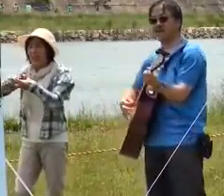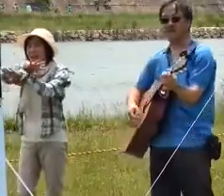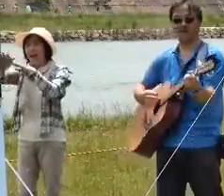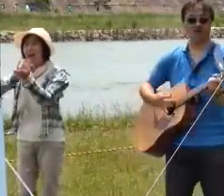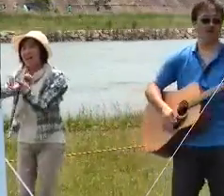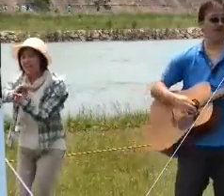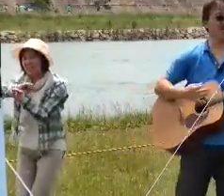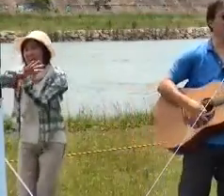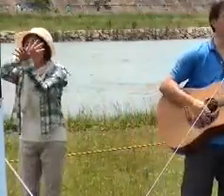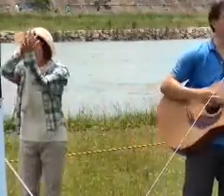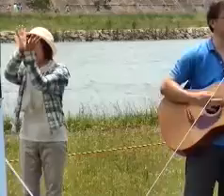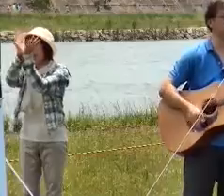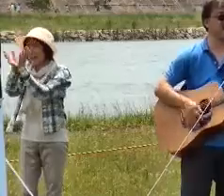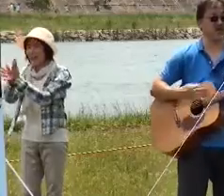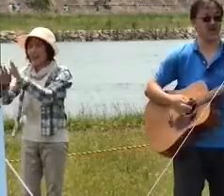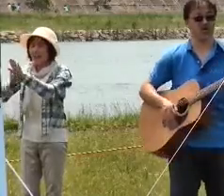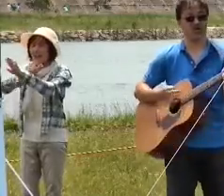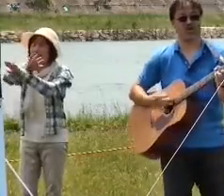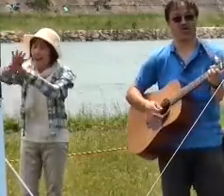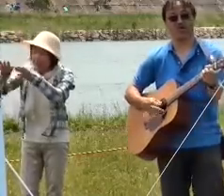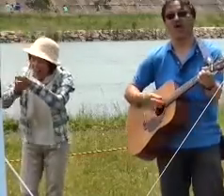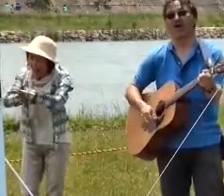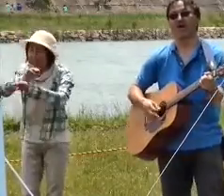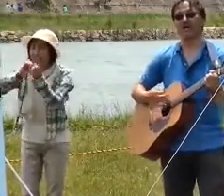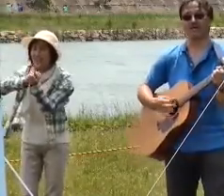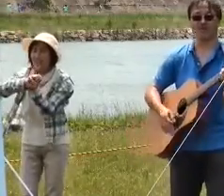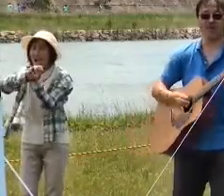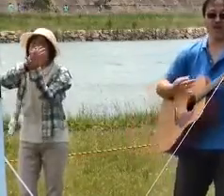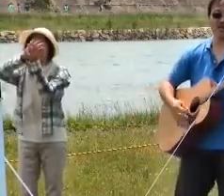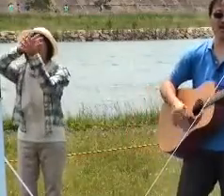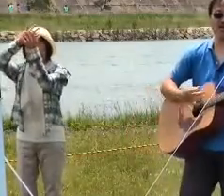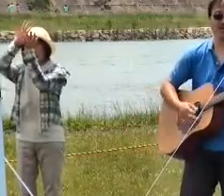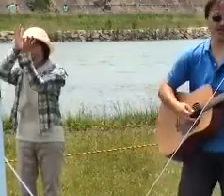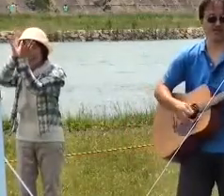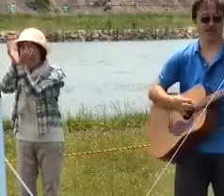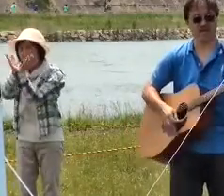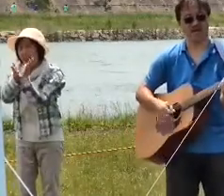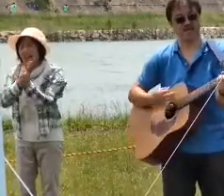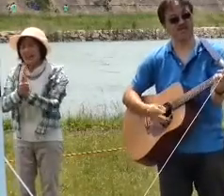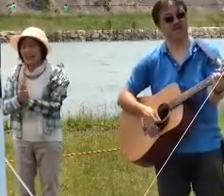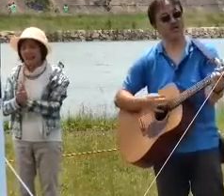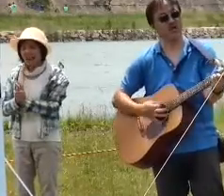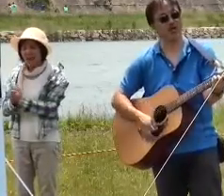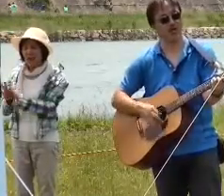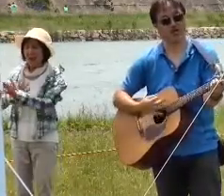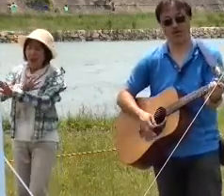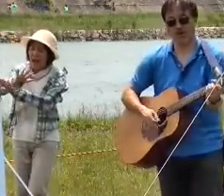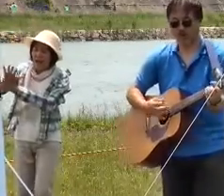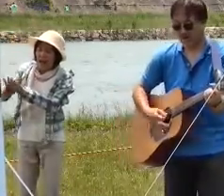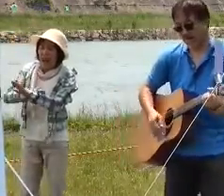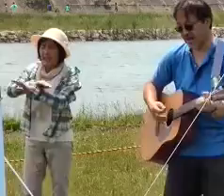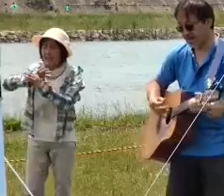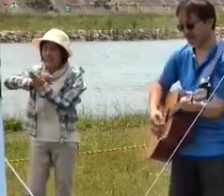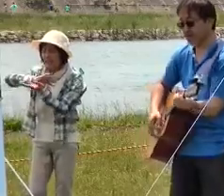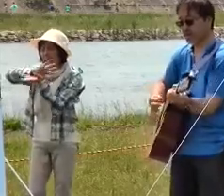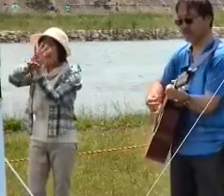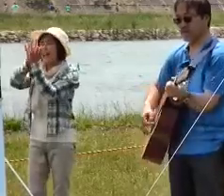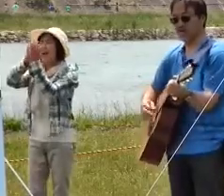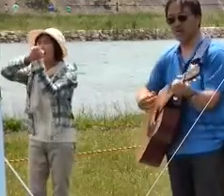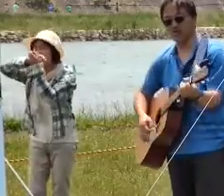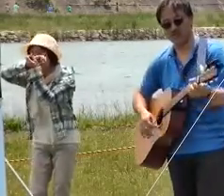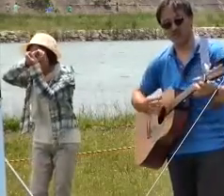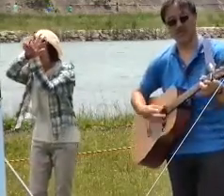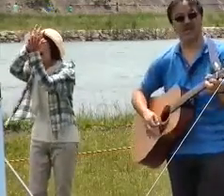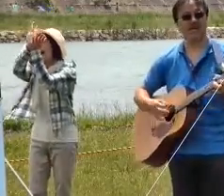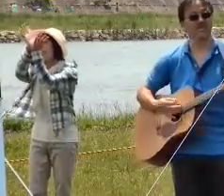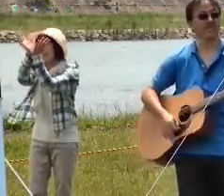愛の花を咲かせよう。愛の花を咲かせよう。愛の